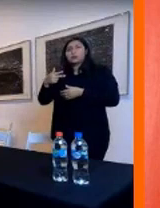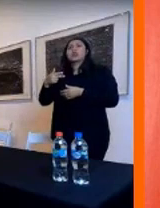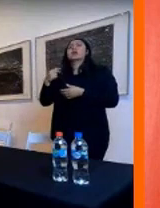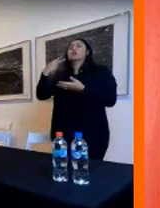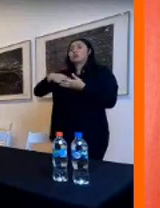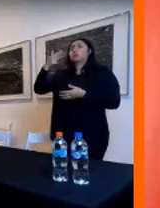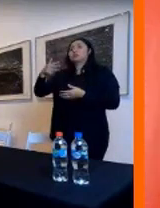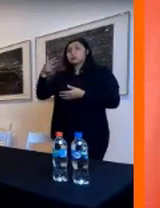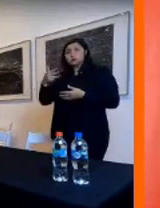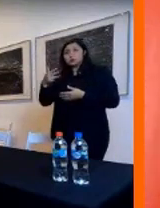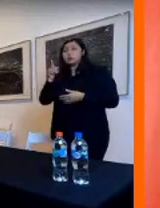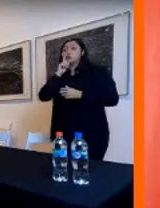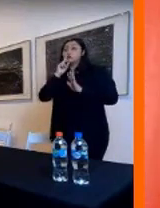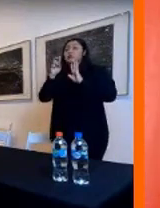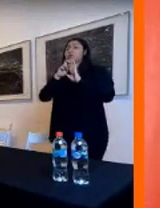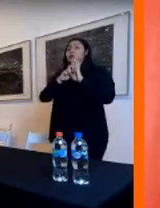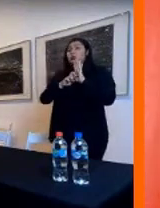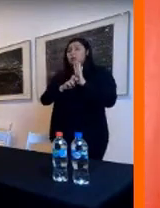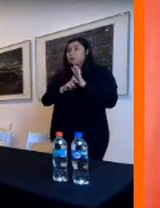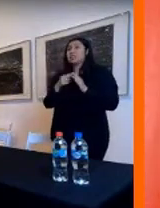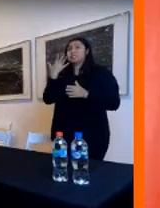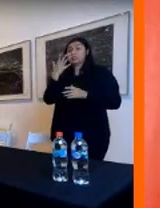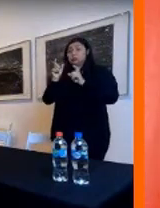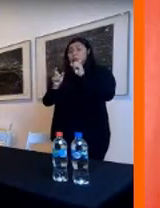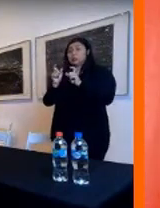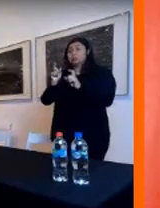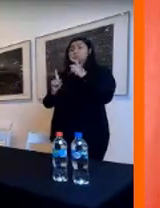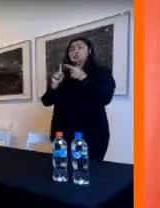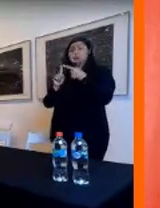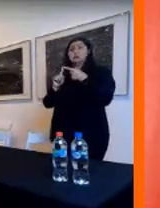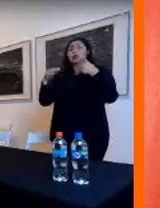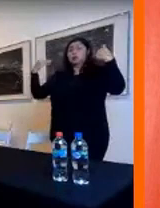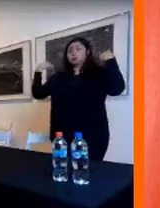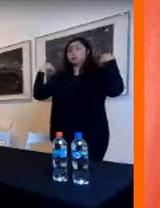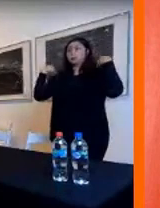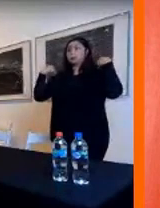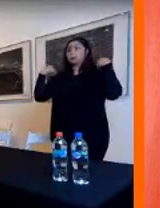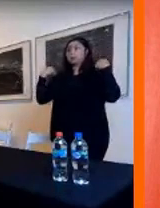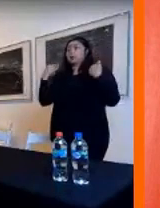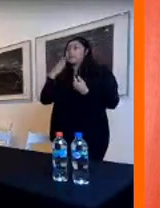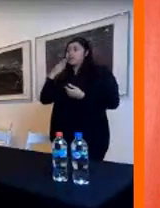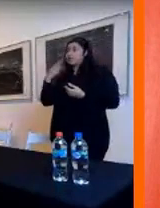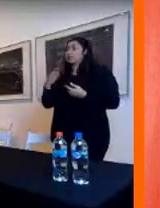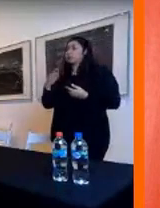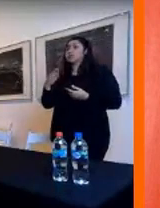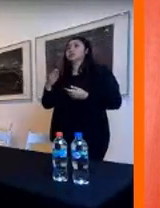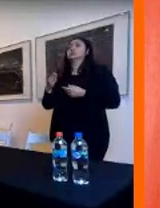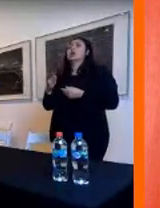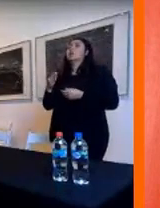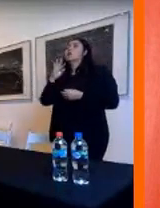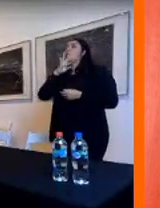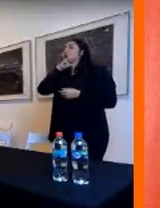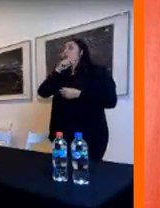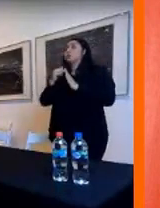programa, en donde tuvimos a 5 pasantes, que eran beneficiarios de la Oficina Comunal del Adulto Mayor de la Municipalidad de Valparaíso, y